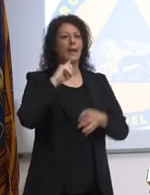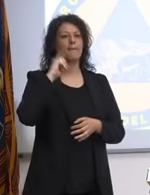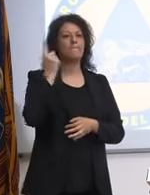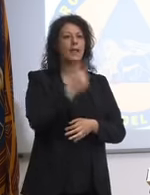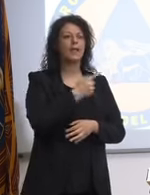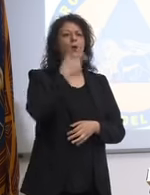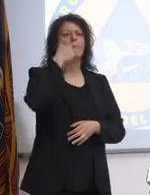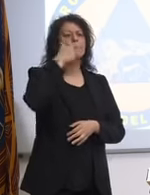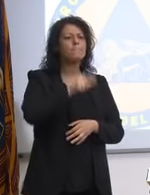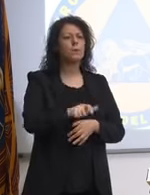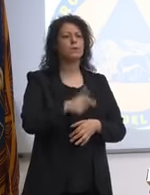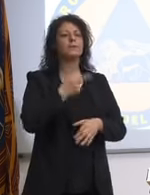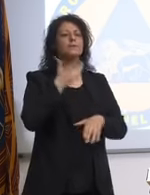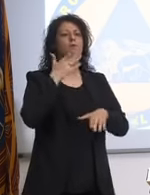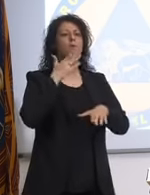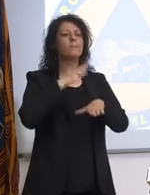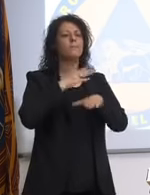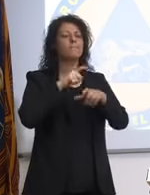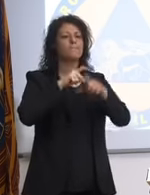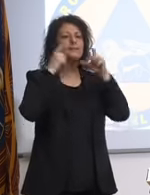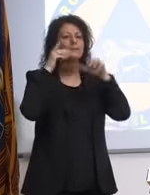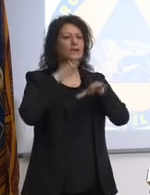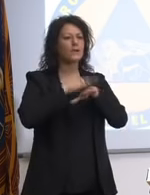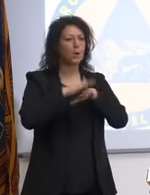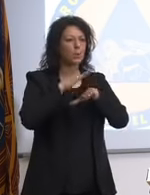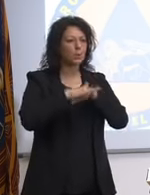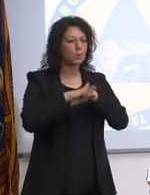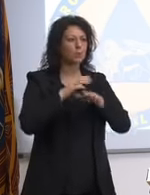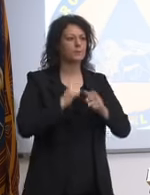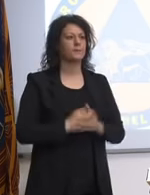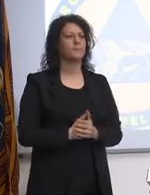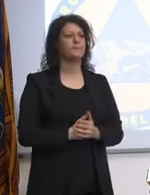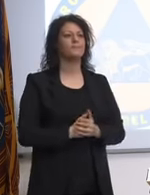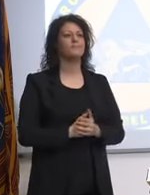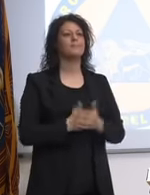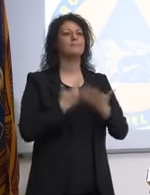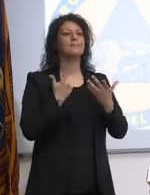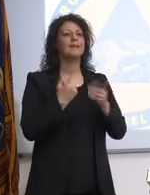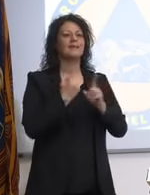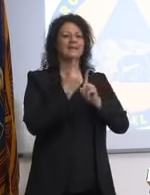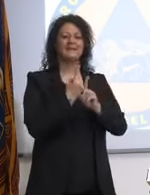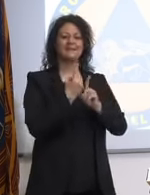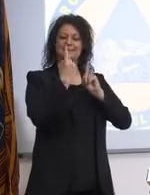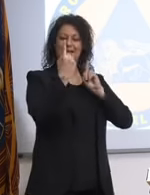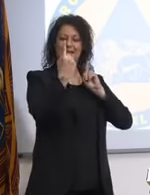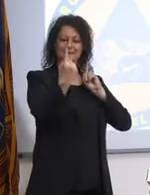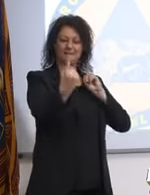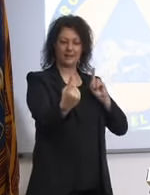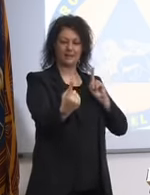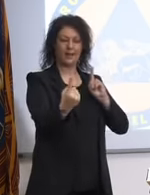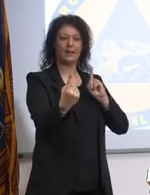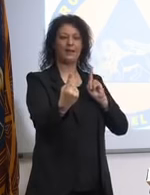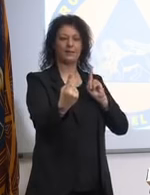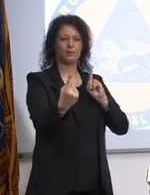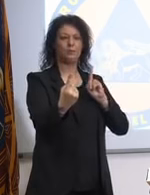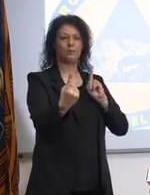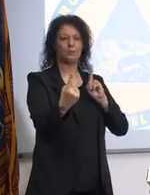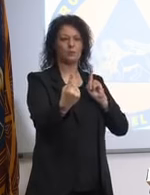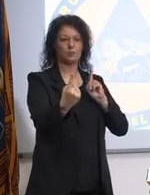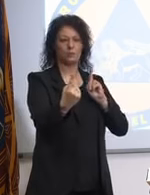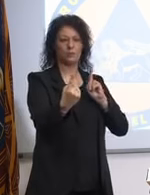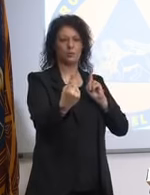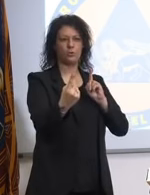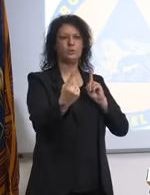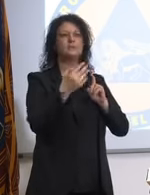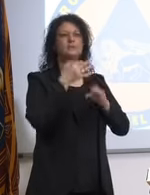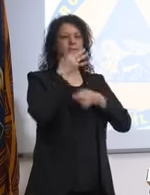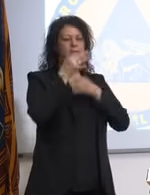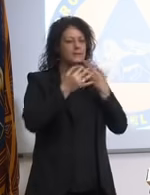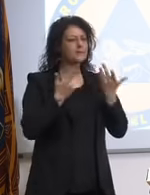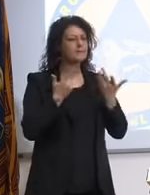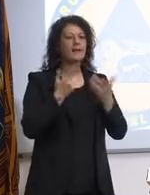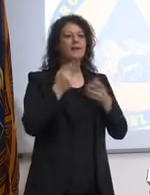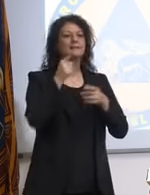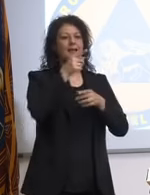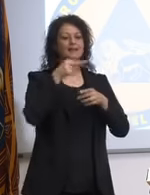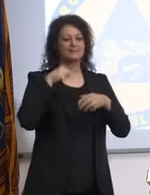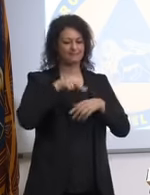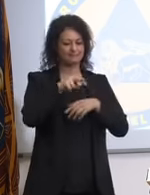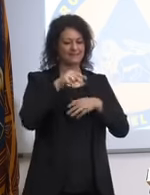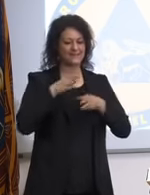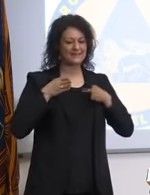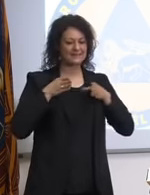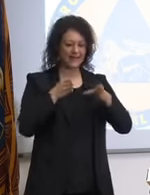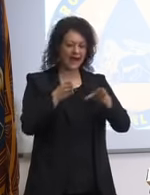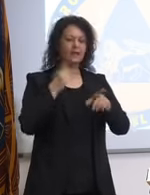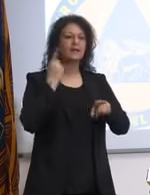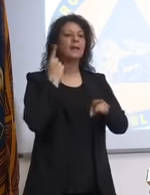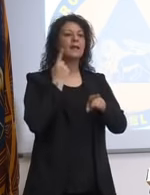il distanziamento sociale non c'entra con l'uso della mascherina, e quindi anche quando sei per strada la devi mettere